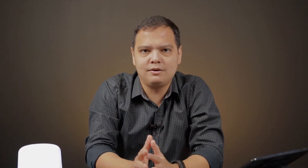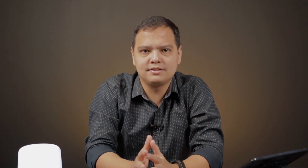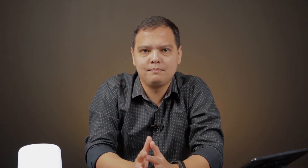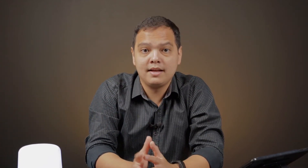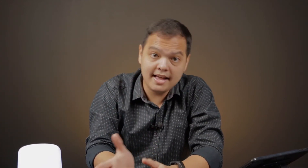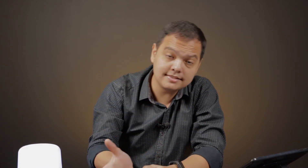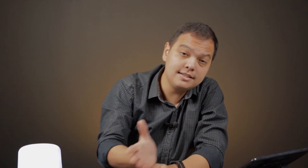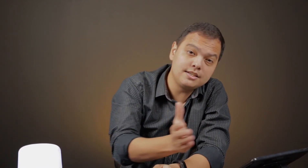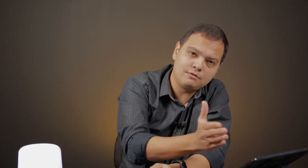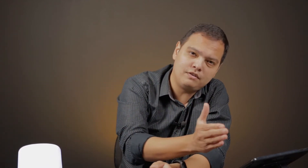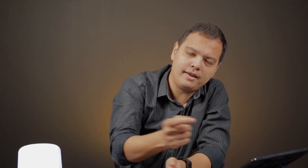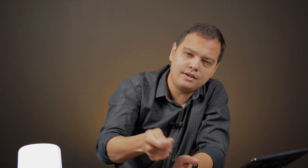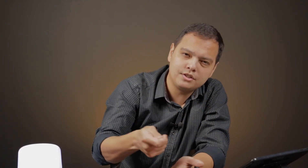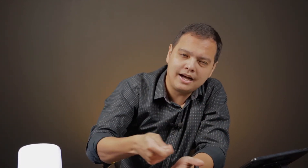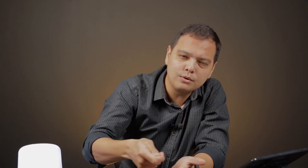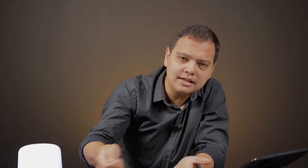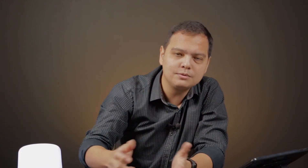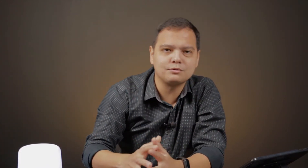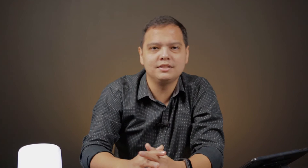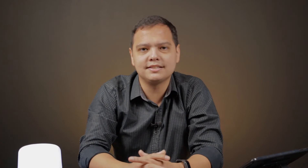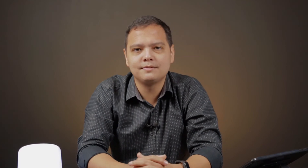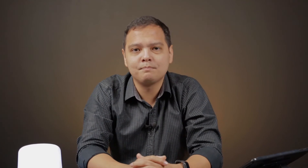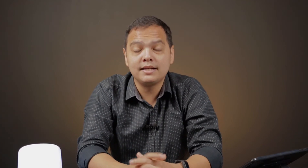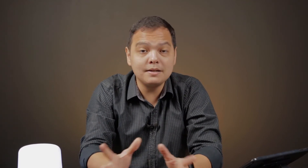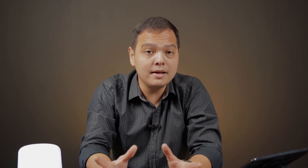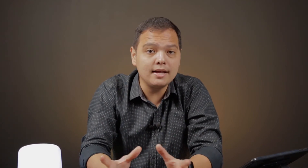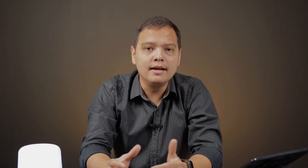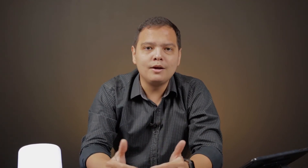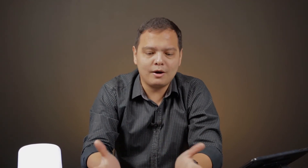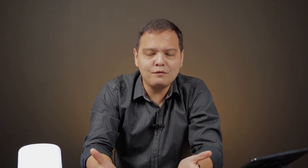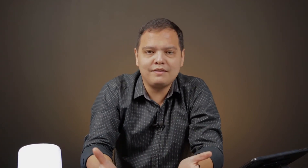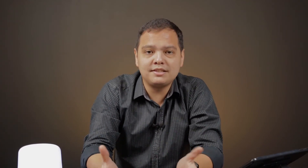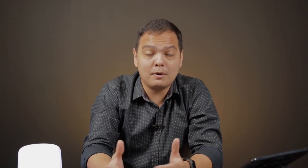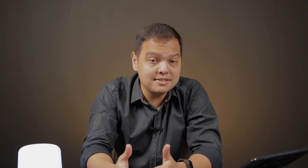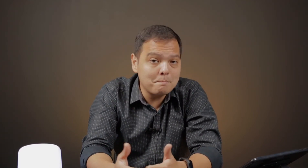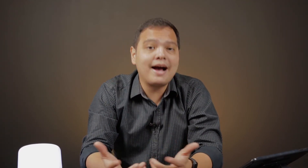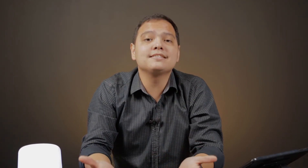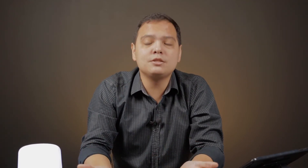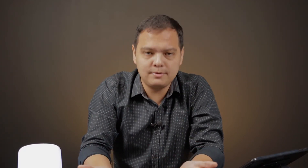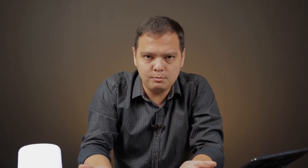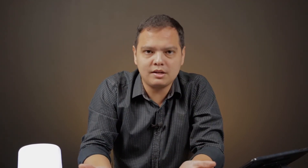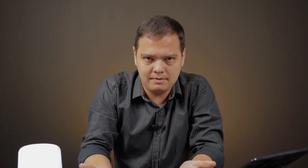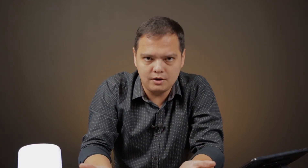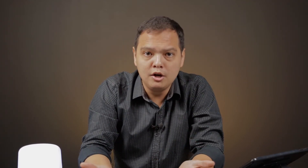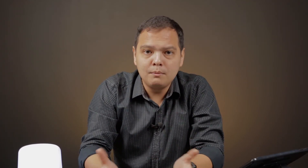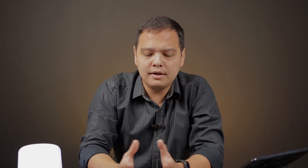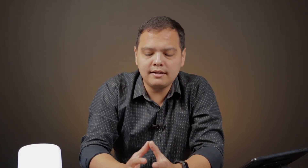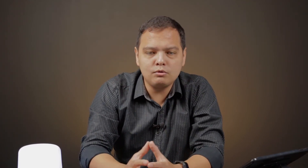aulas e assiste elas novamente, anotando as coisas. E também eu quero convidar você para conhecer mais a respeito do meu trabalho, porque tanto